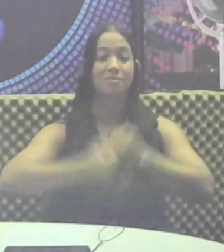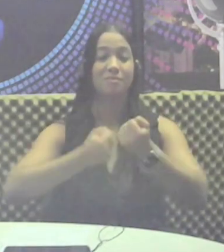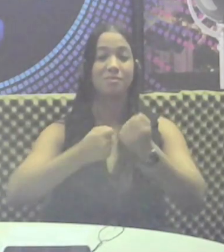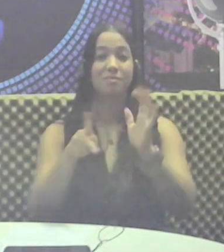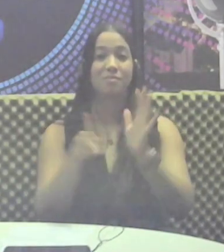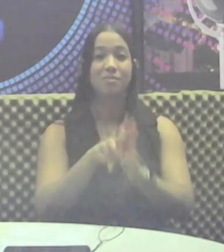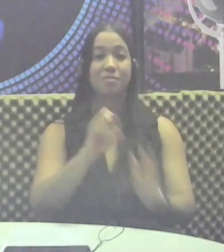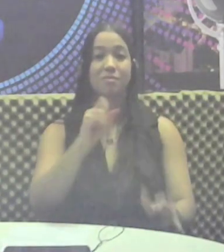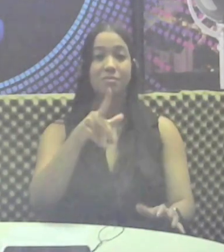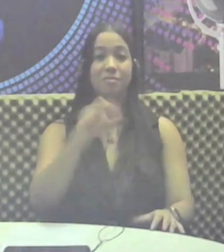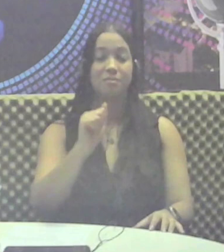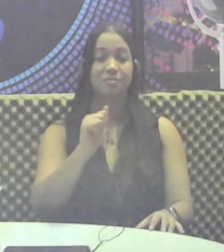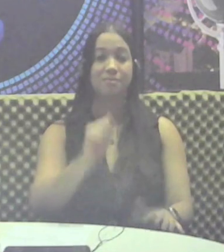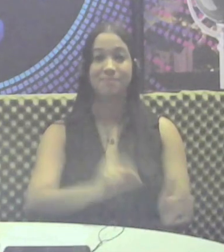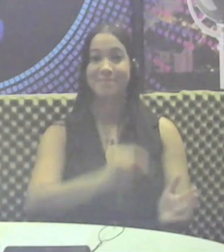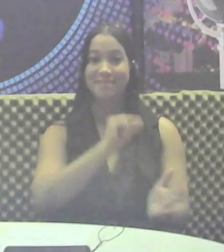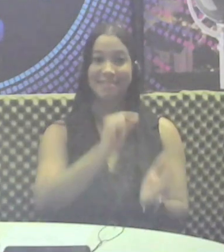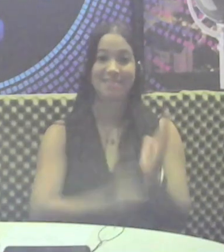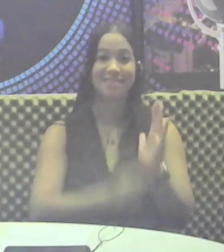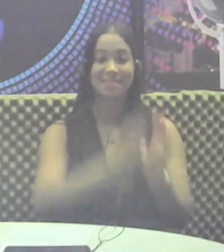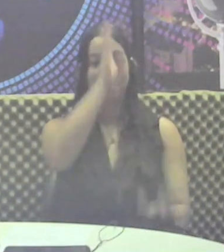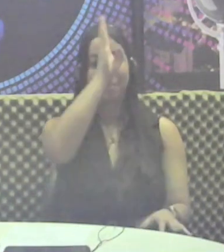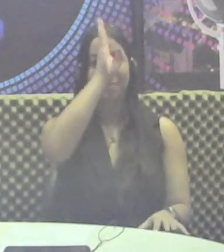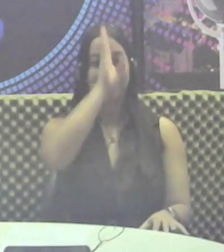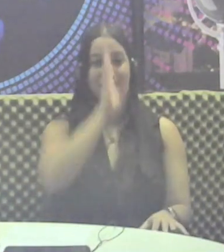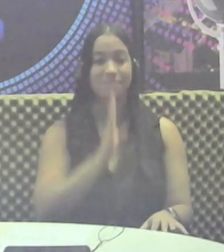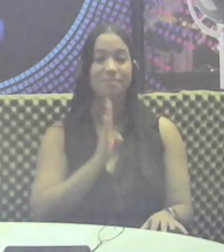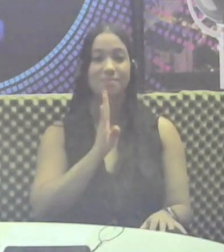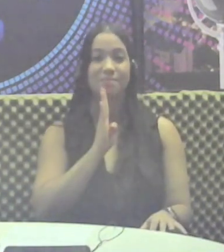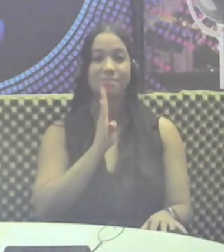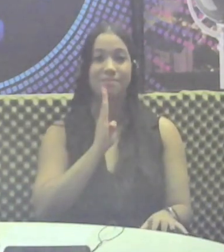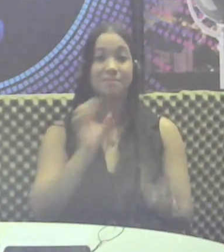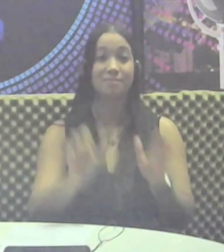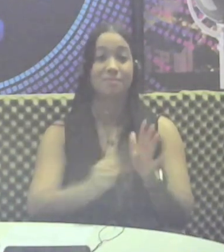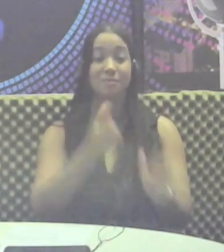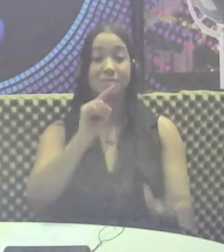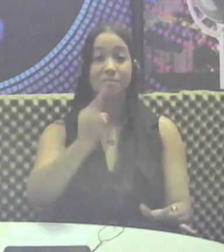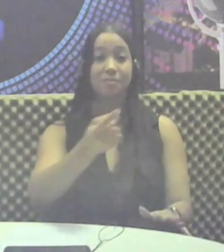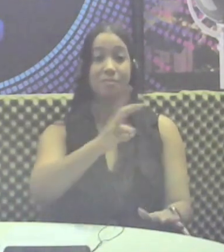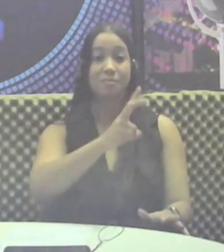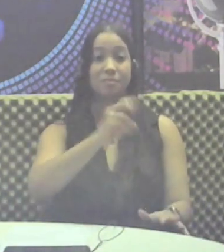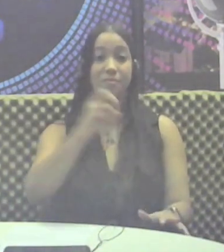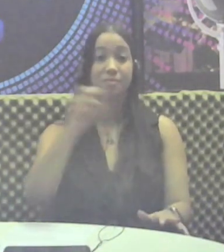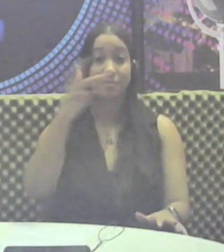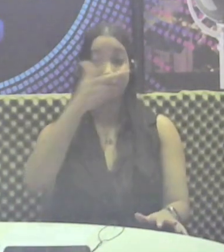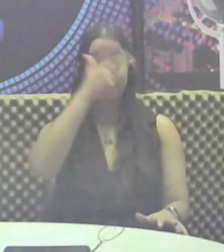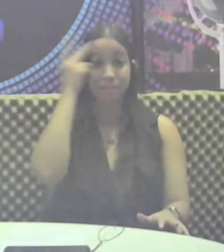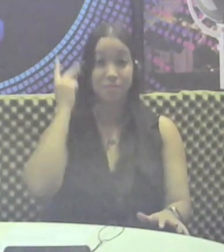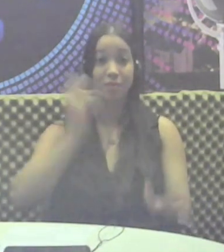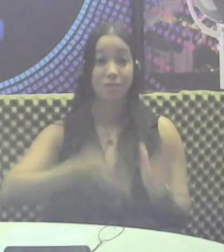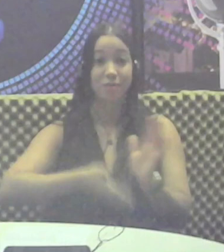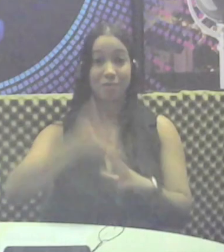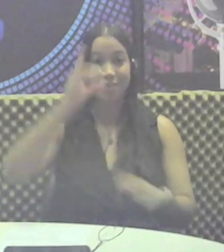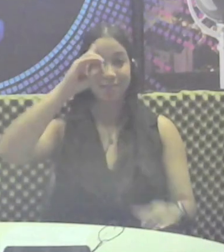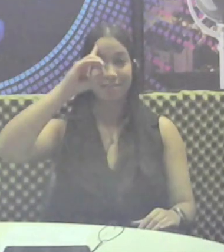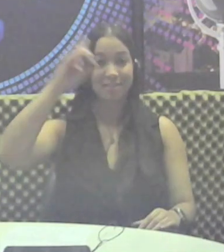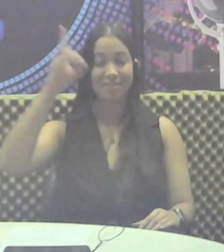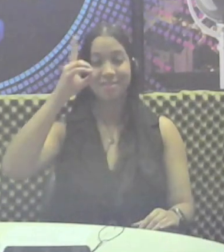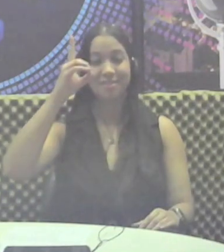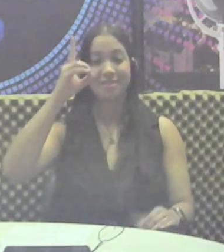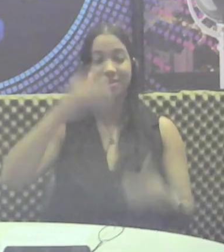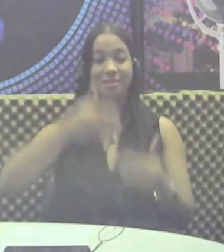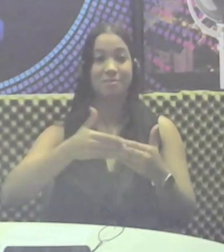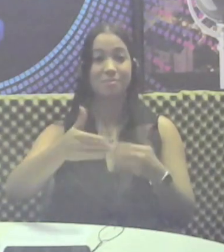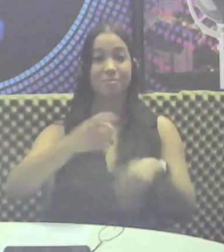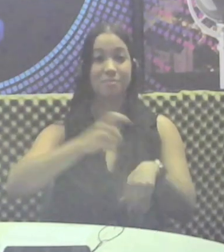plataforma Simpla. As inscrições são gratuitas. As primeiras 1.500 pessoas que comparecerem no dia da caminhada, a